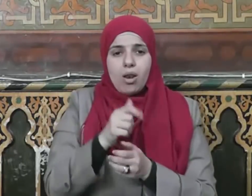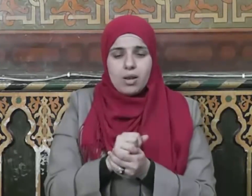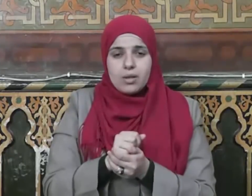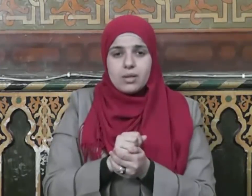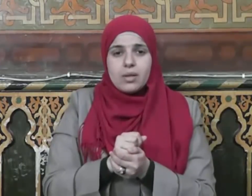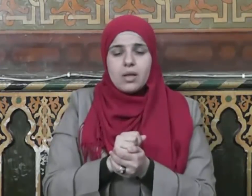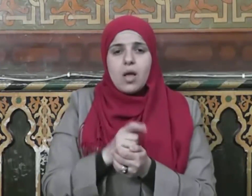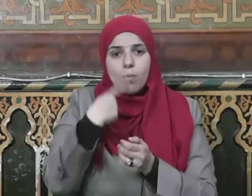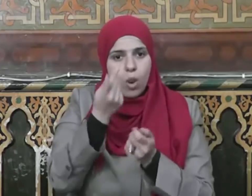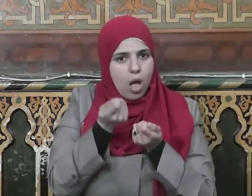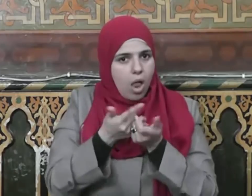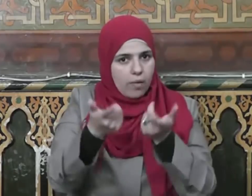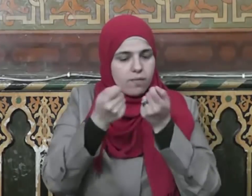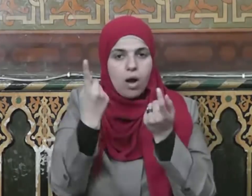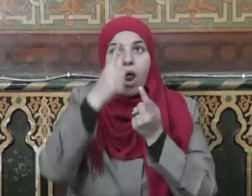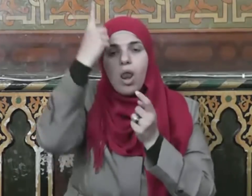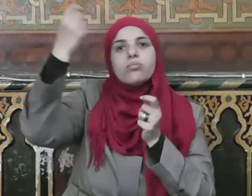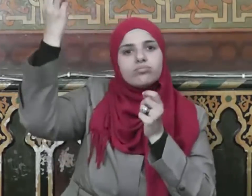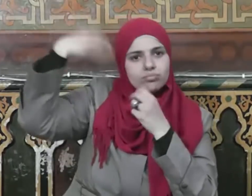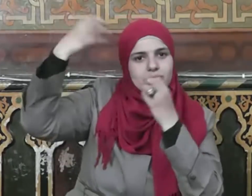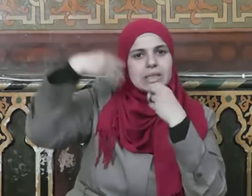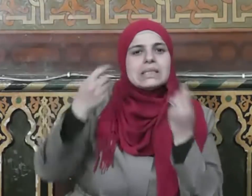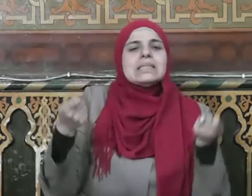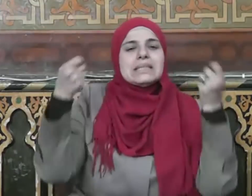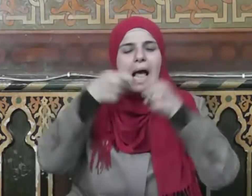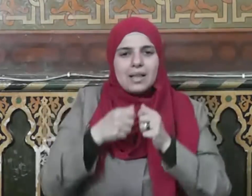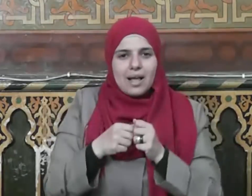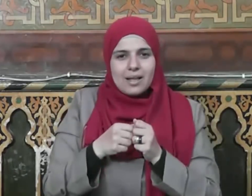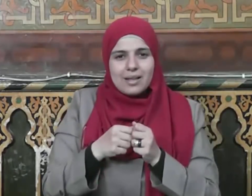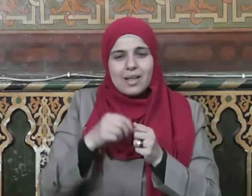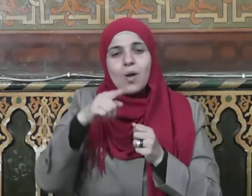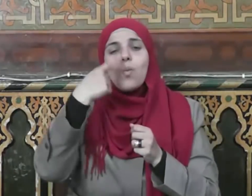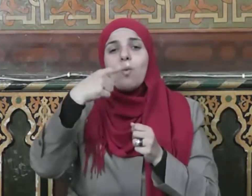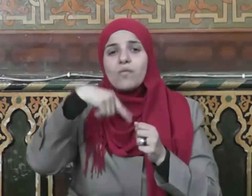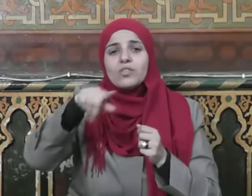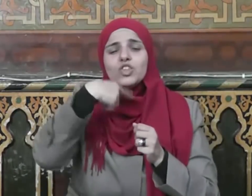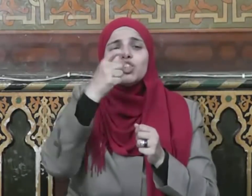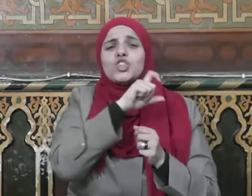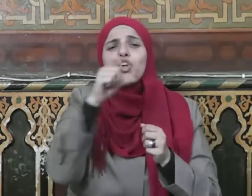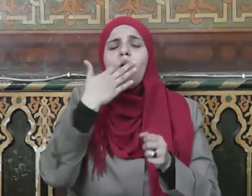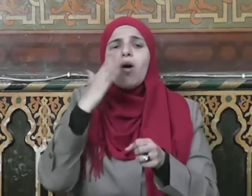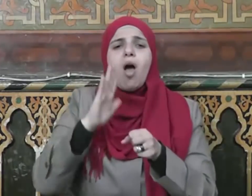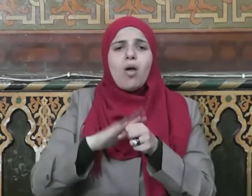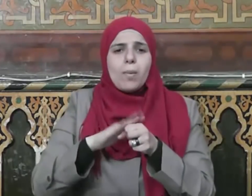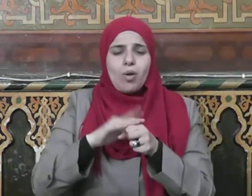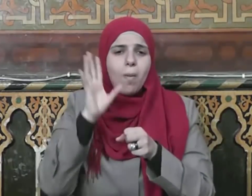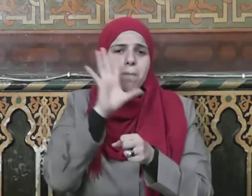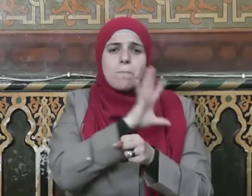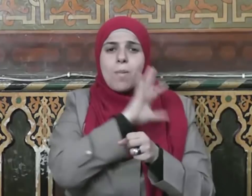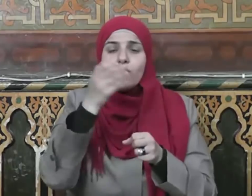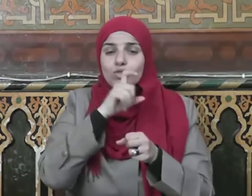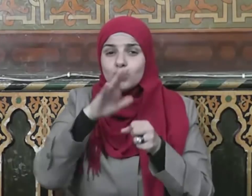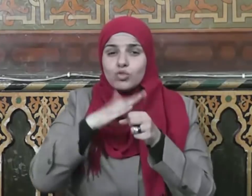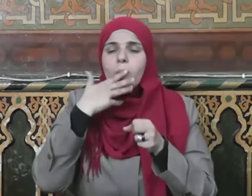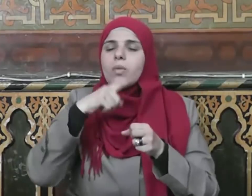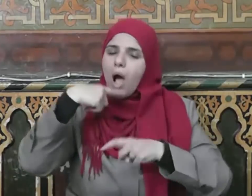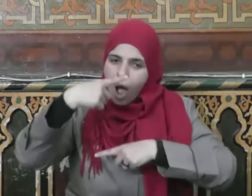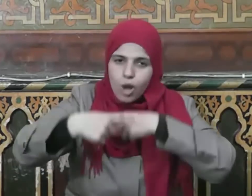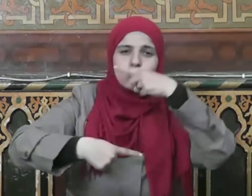أنفق ينفق الله عليك. ولقد كان شهر رمضان ولا يزال شهر